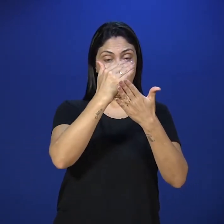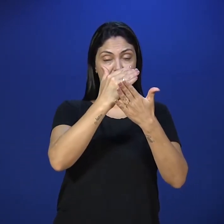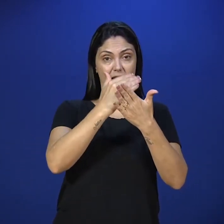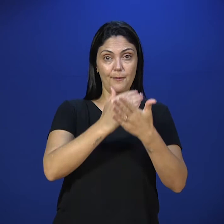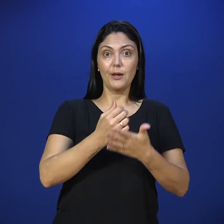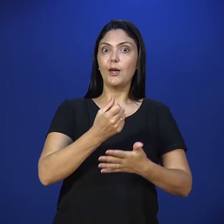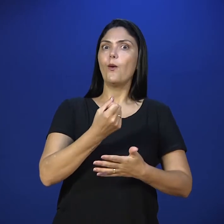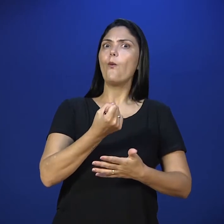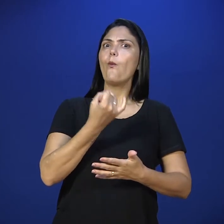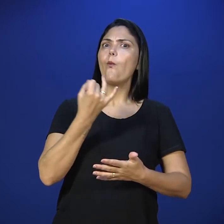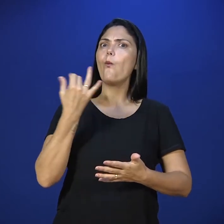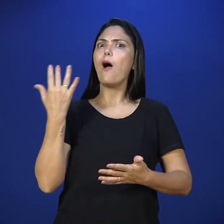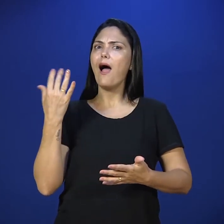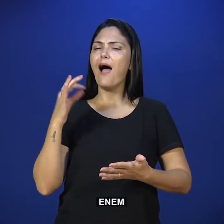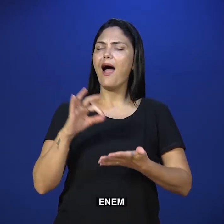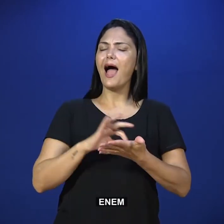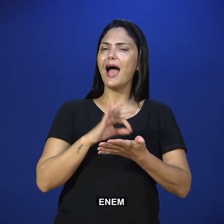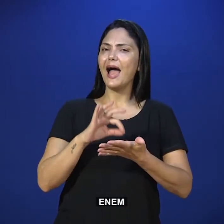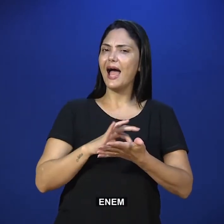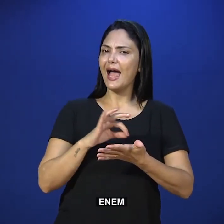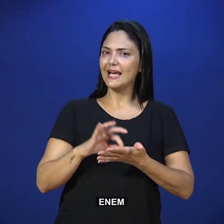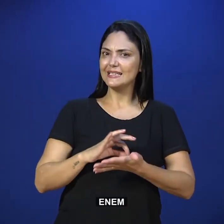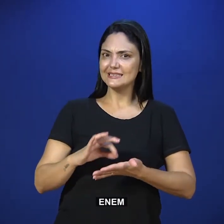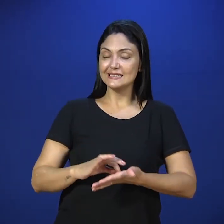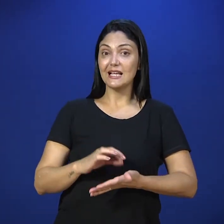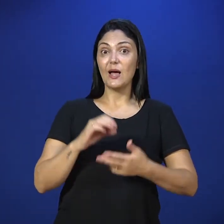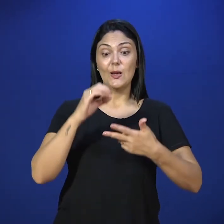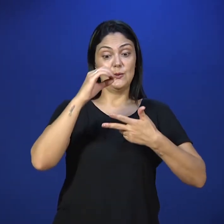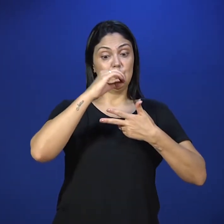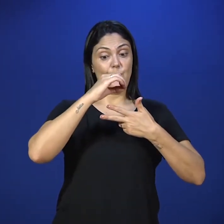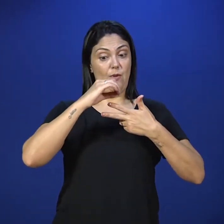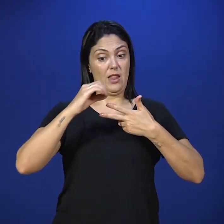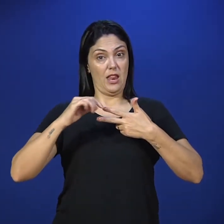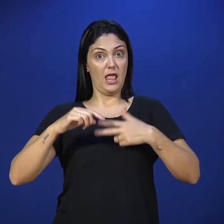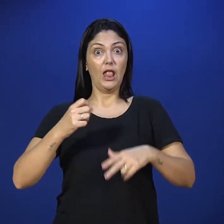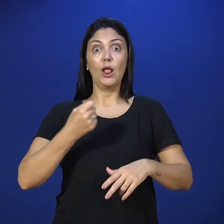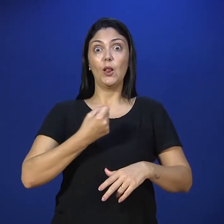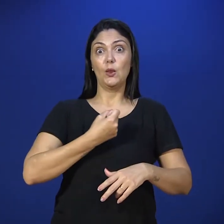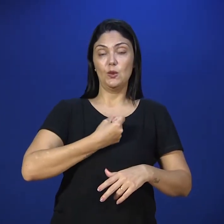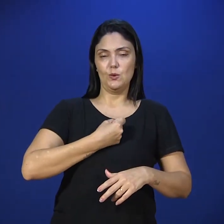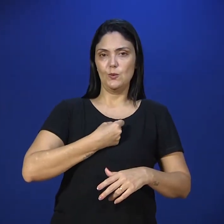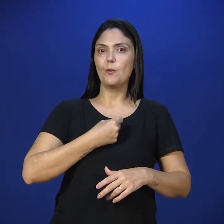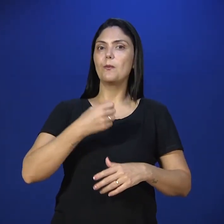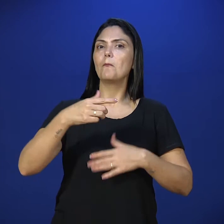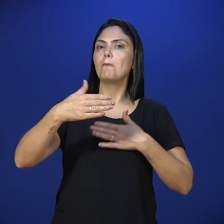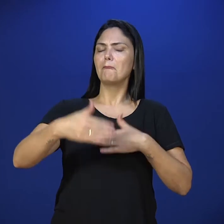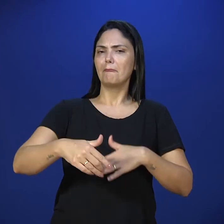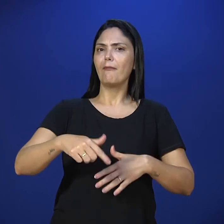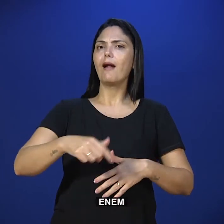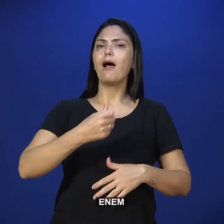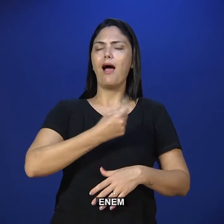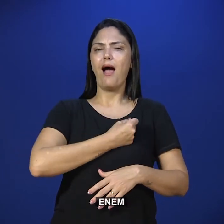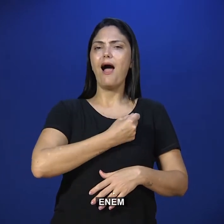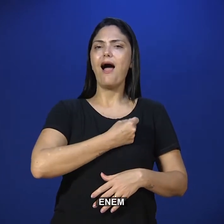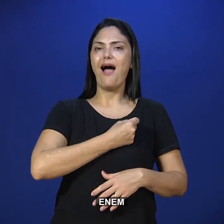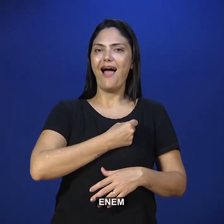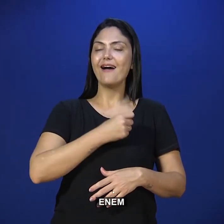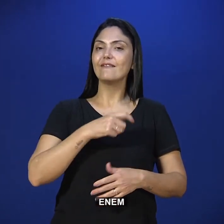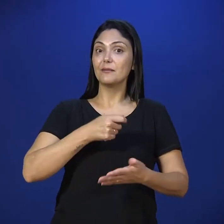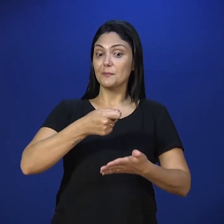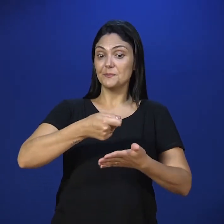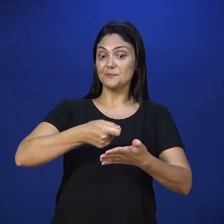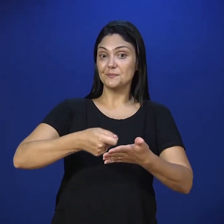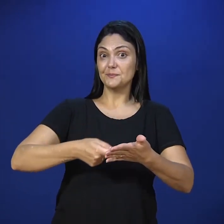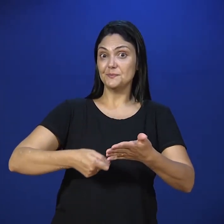de inscrição do processo seletivo e Enem, notas das provas objetiva e redação do Enem e